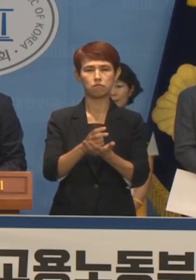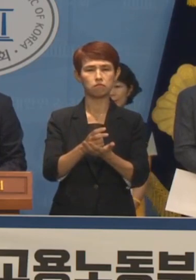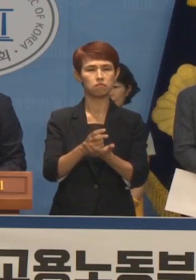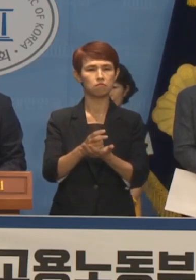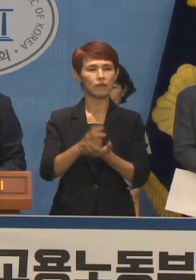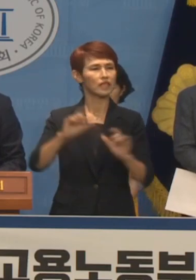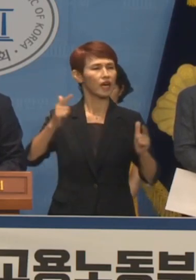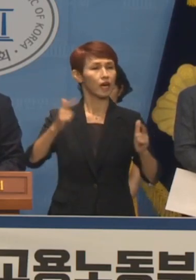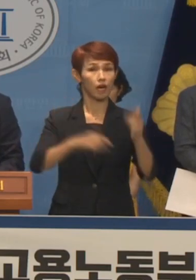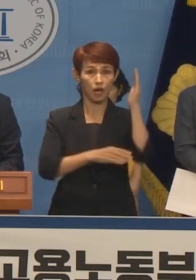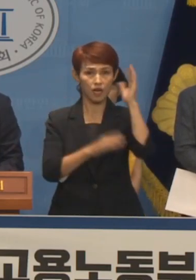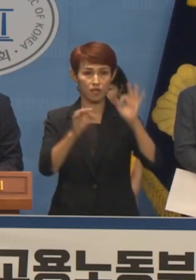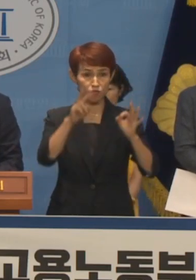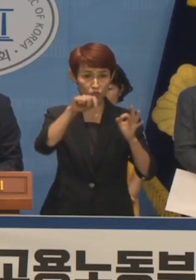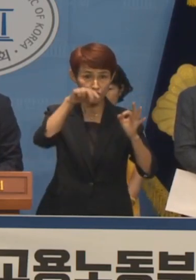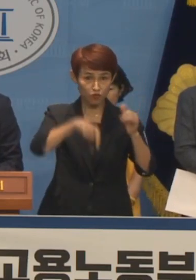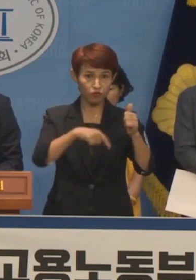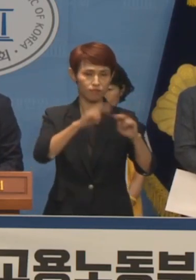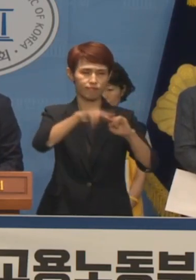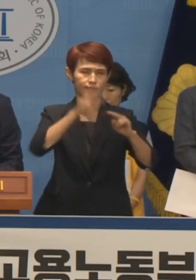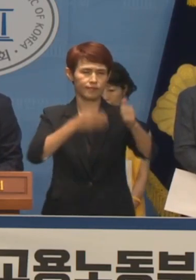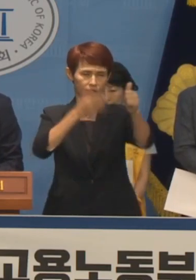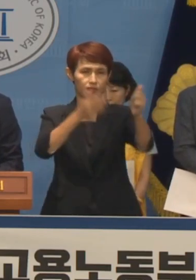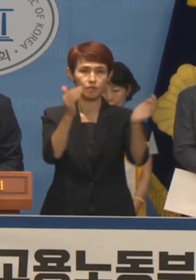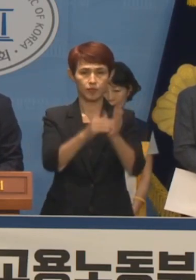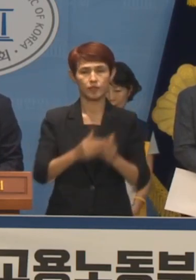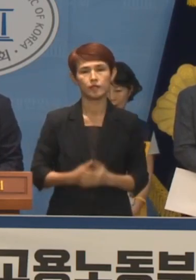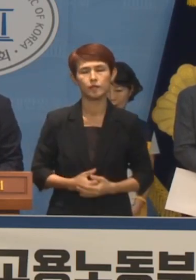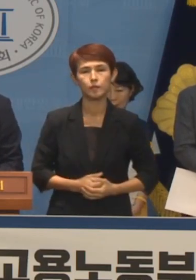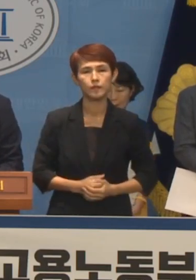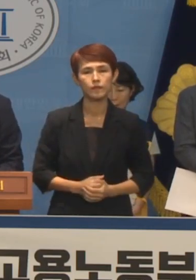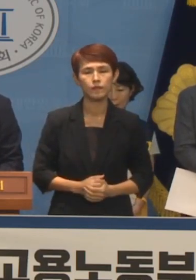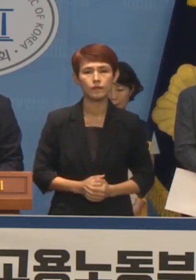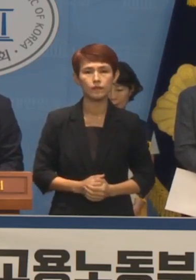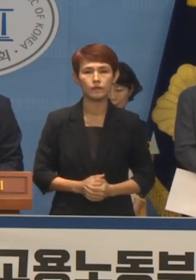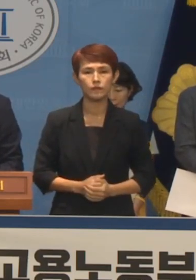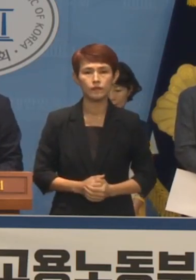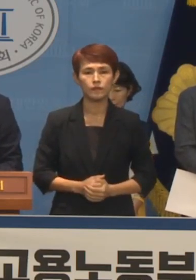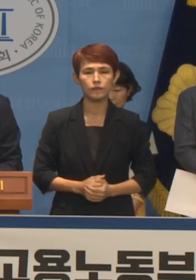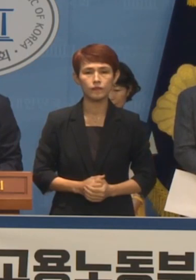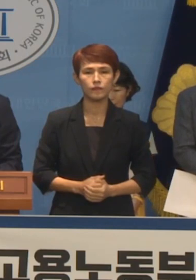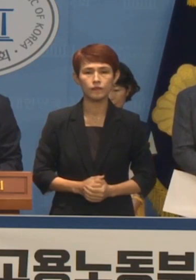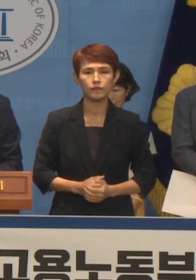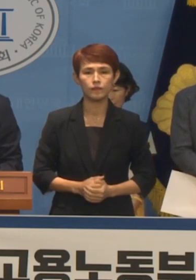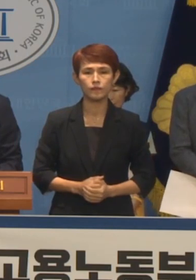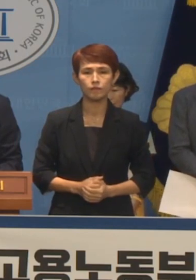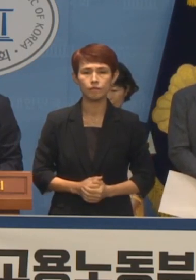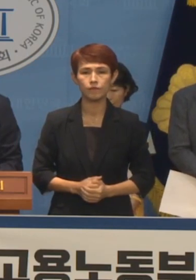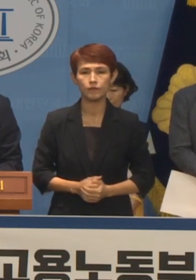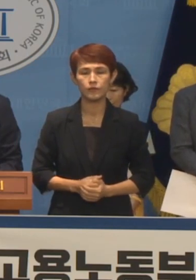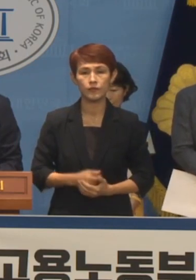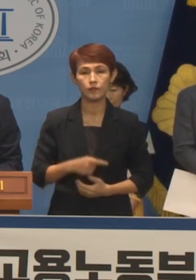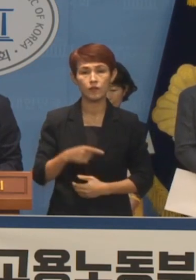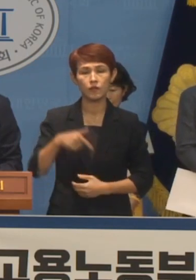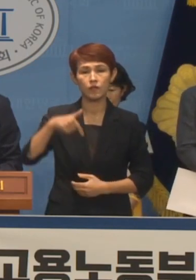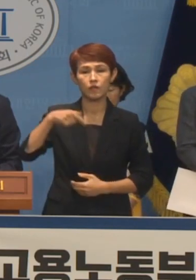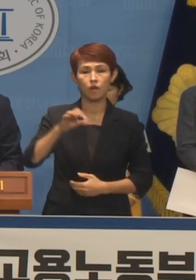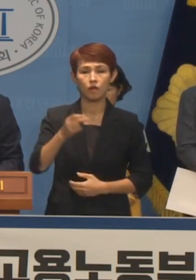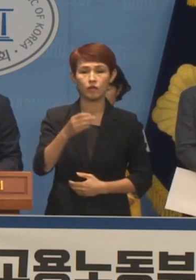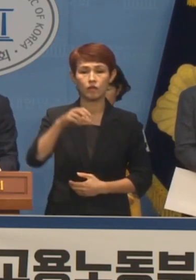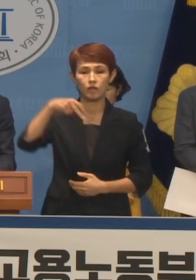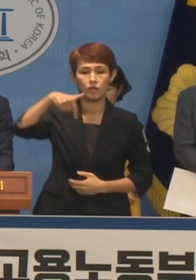사퇴를 촉구했습니다. 다음 발언은 전 경사노위 청년위원장이고 현재 창원시